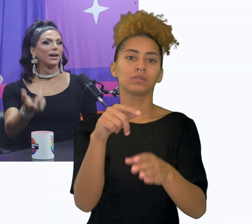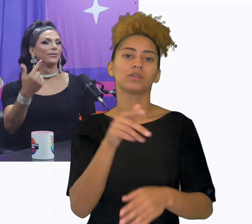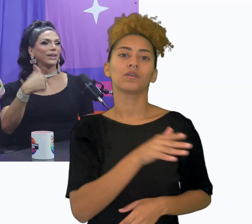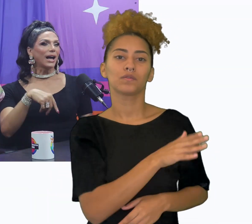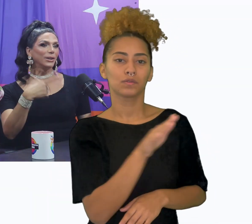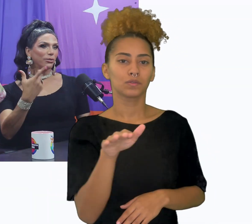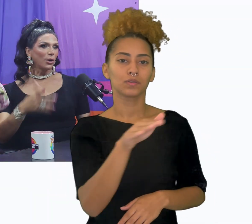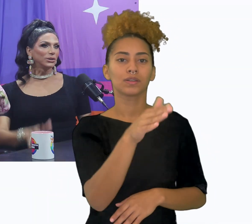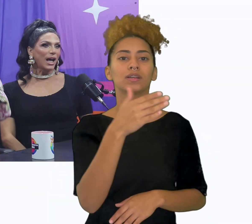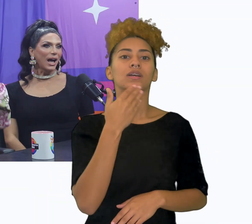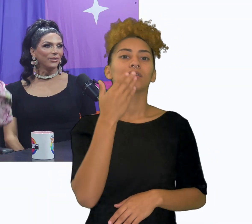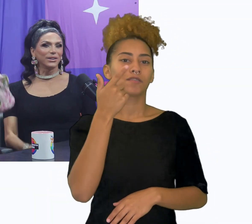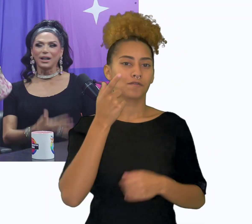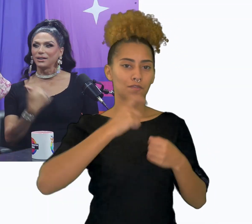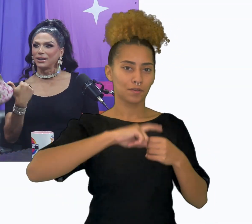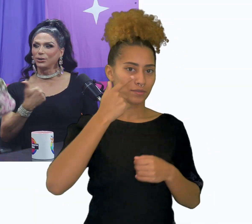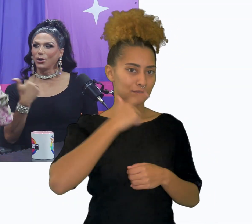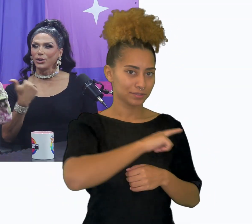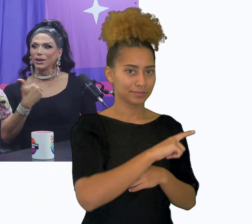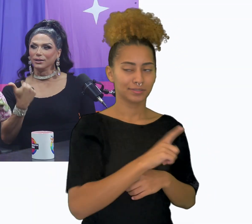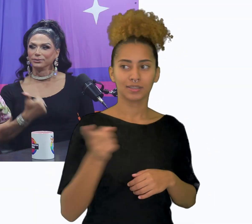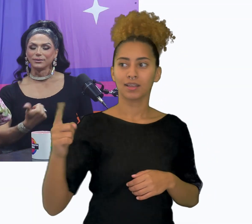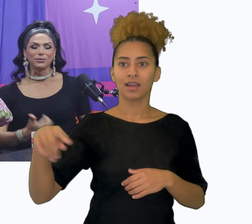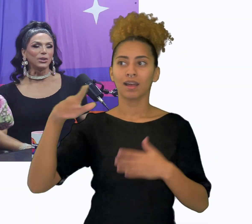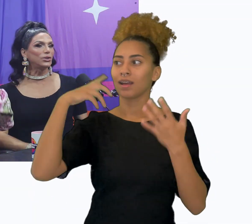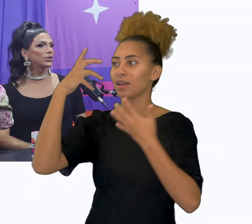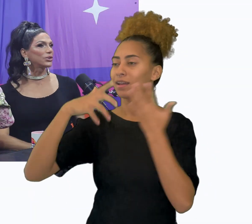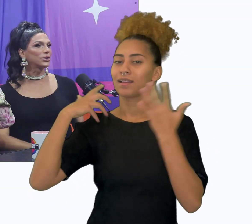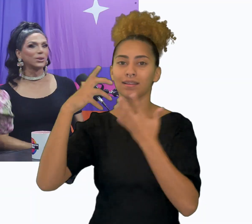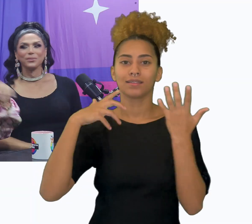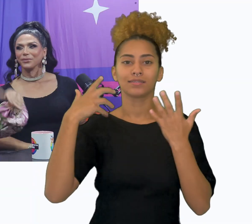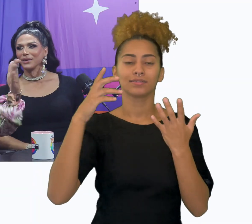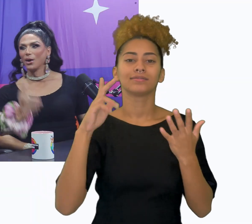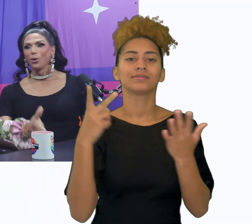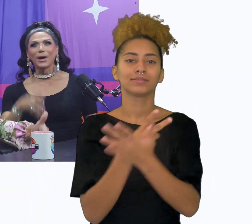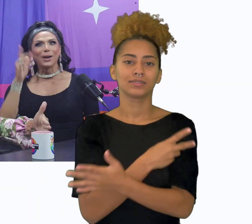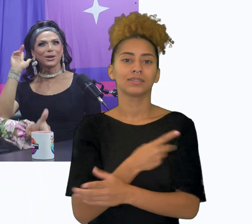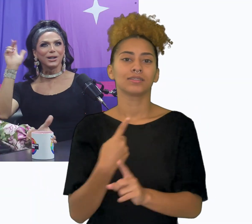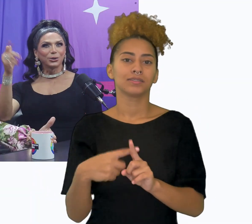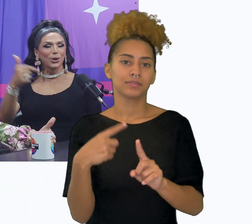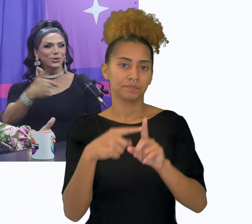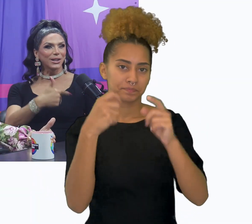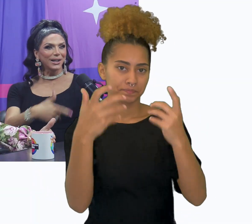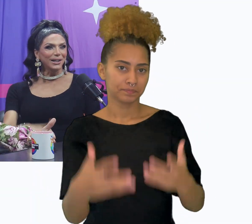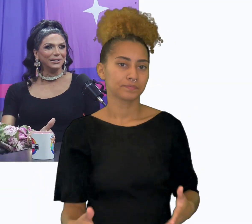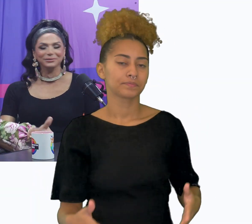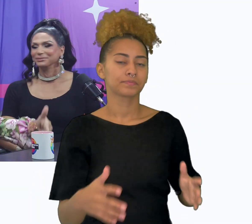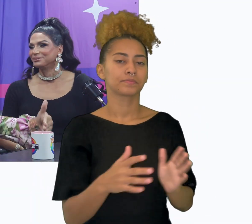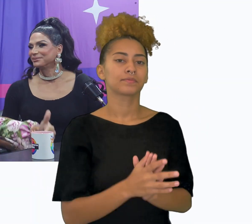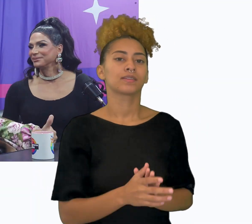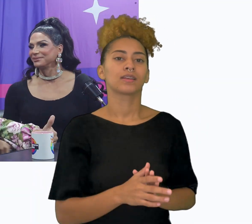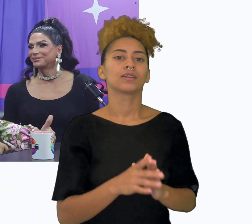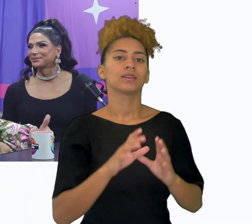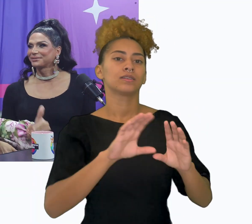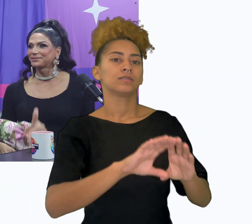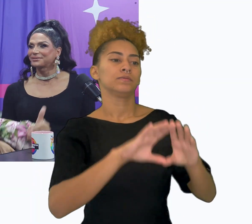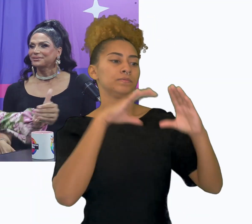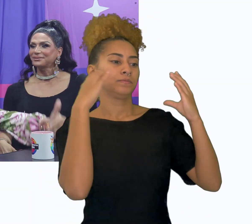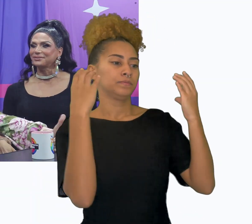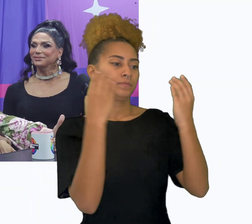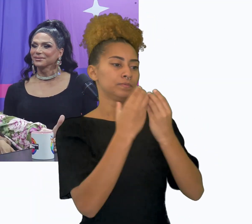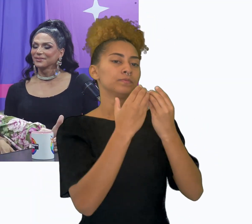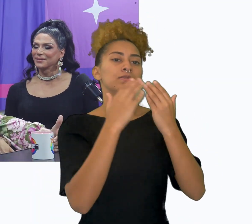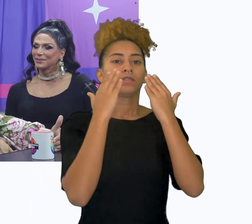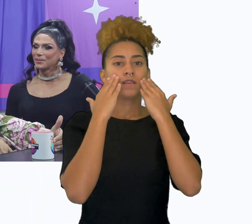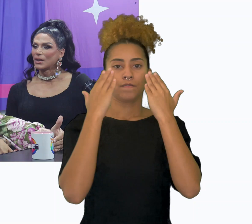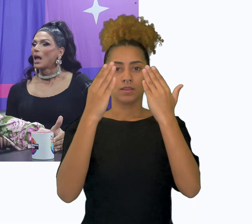agora. Cadê eu voltar? E essa aqui doida. Ixi, Mas como foi assim, o o quarto. galo cantou, eu cheguei. O quarto ficava virado